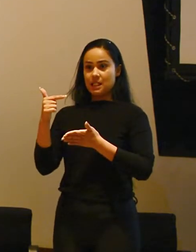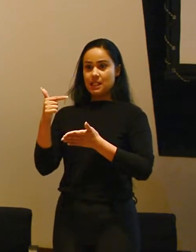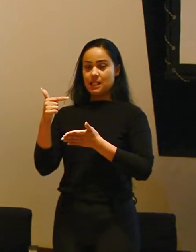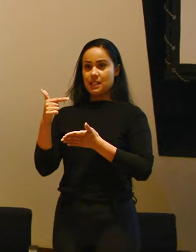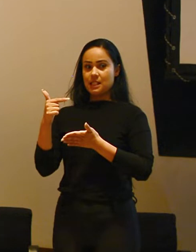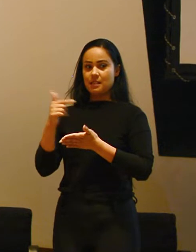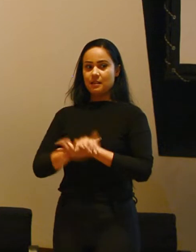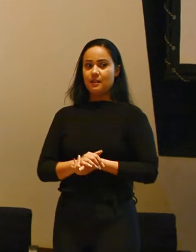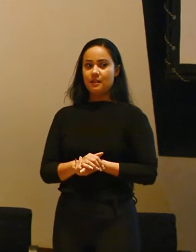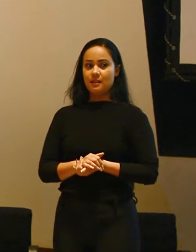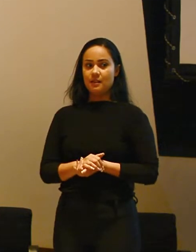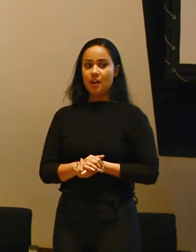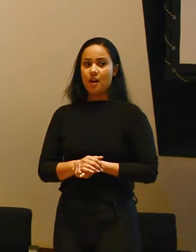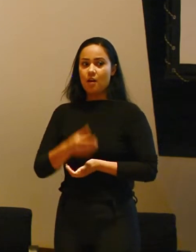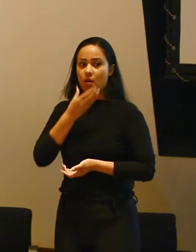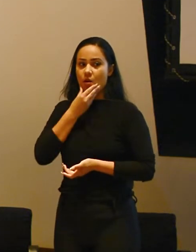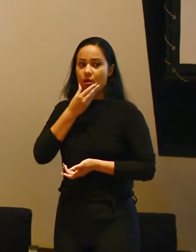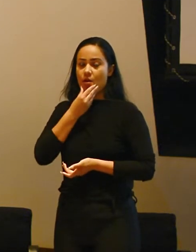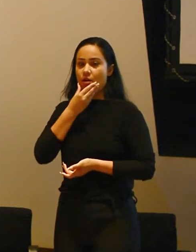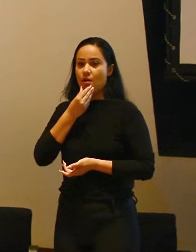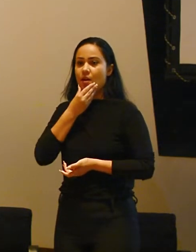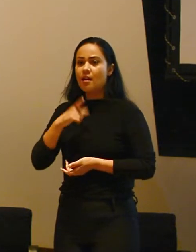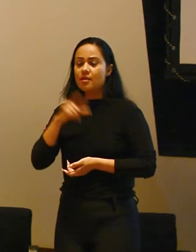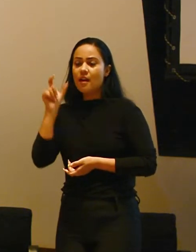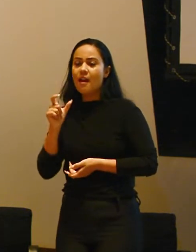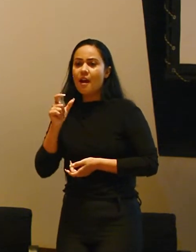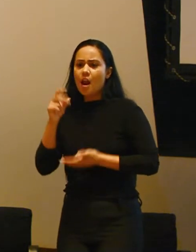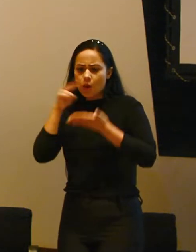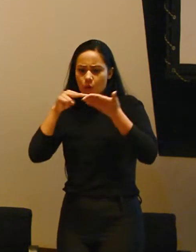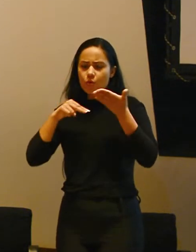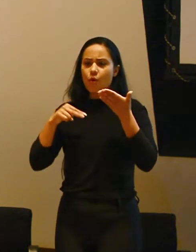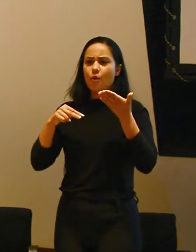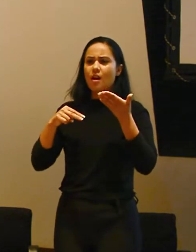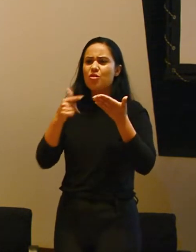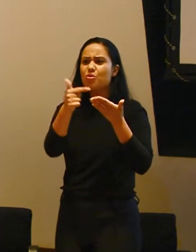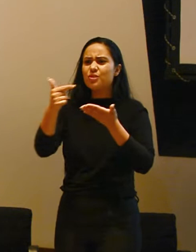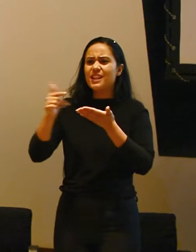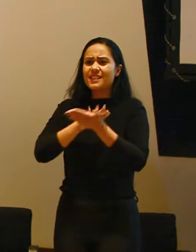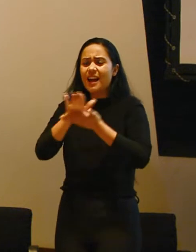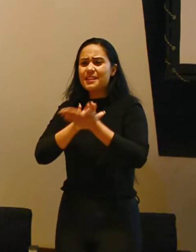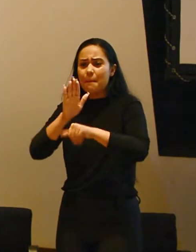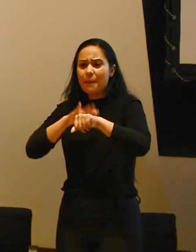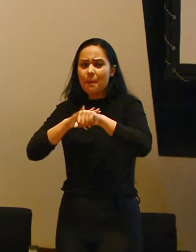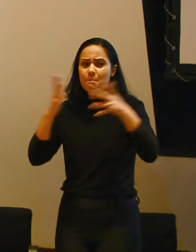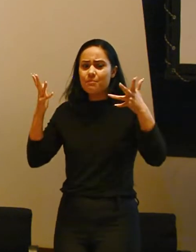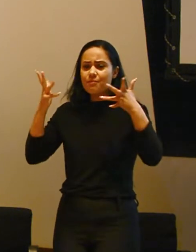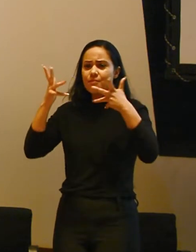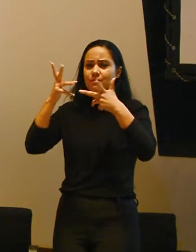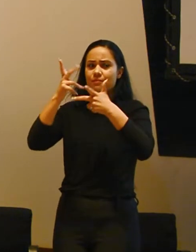Segundo Yuval Noah Harari, que foi indicado ao Prêmio Nobel de Literatura, não existe nada mais